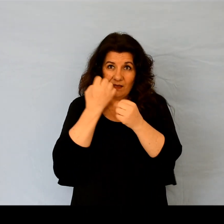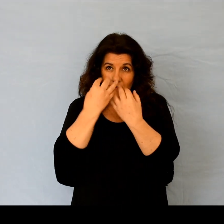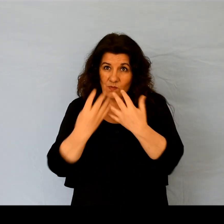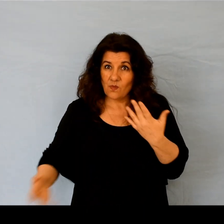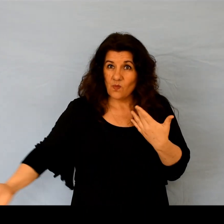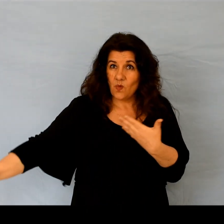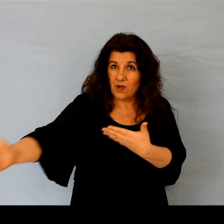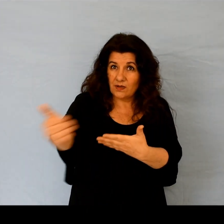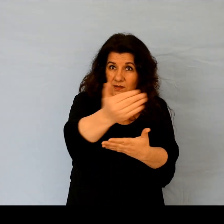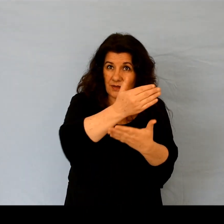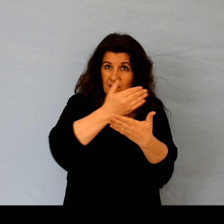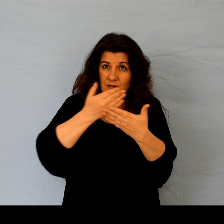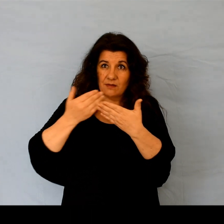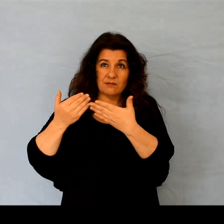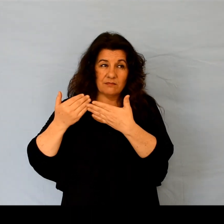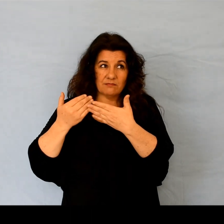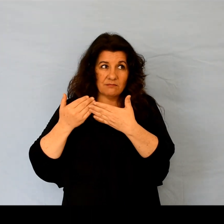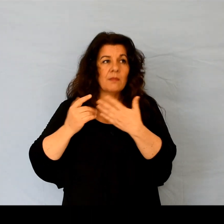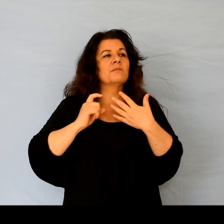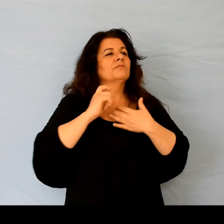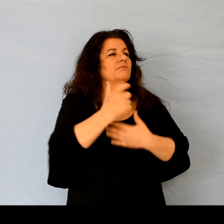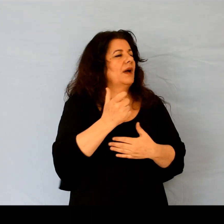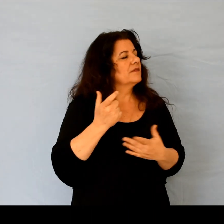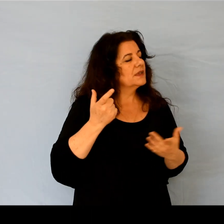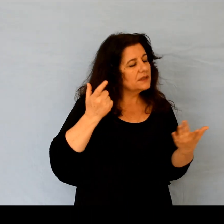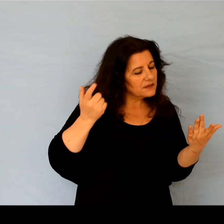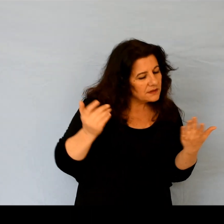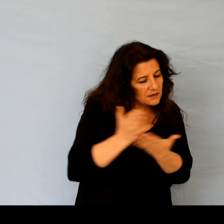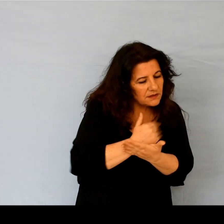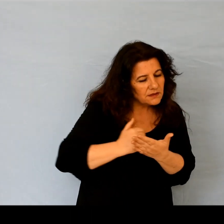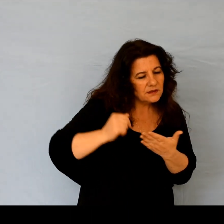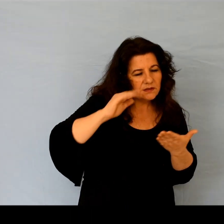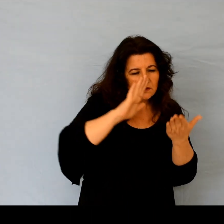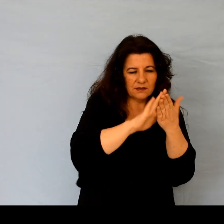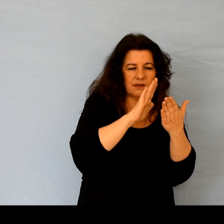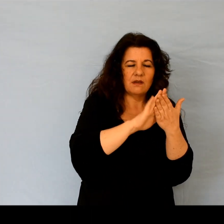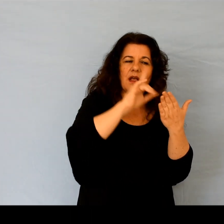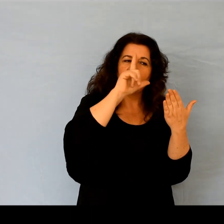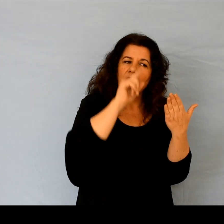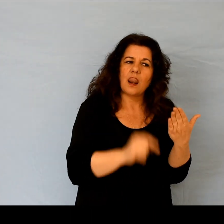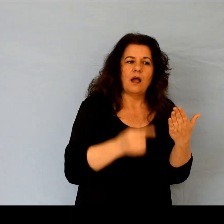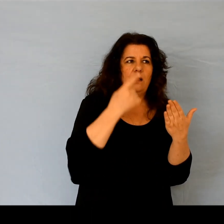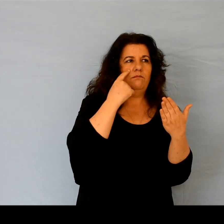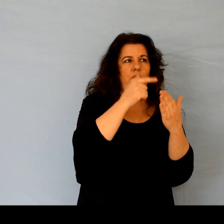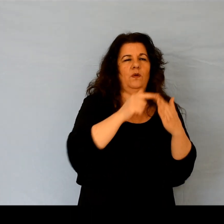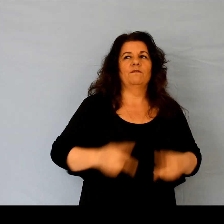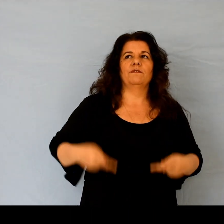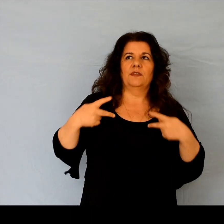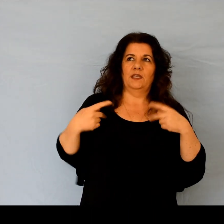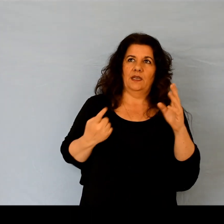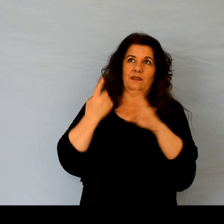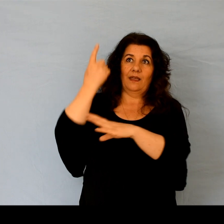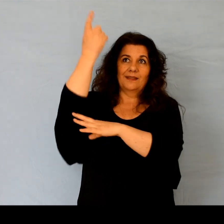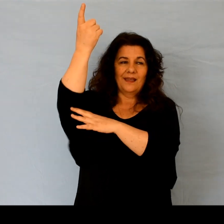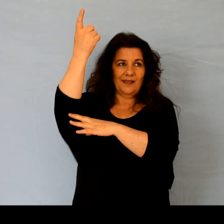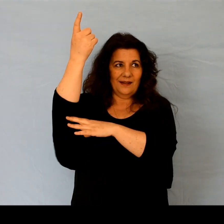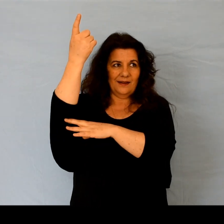Il récolte du fruit pour la vie éternelle, si bien que le semeur s'en réjouit en même temps